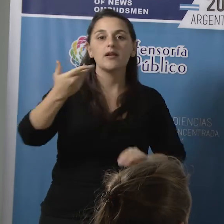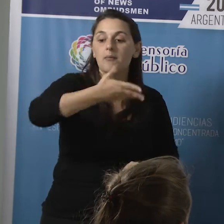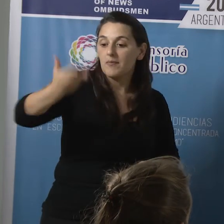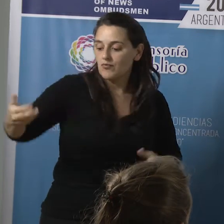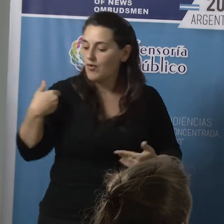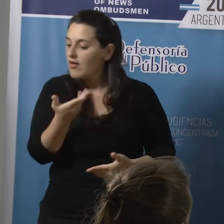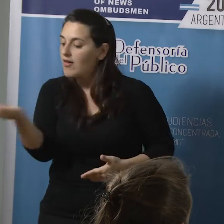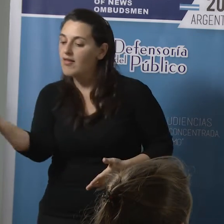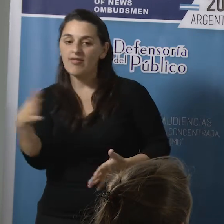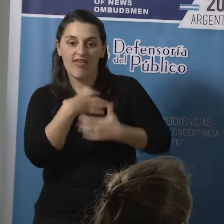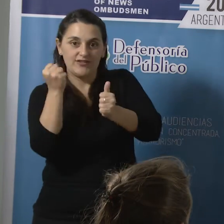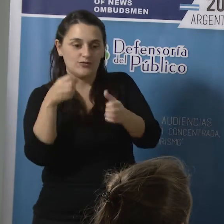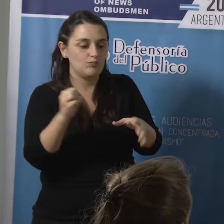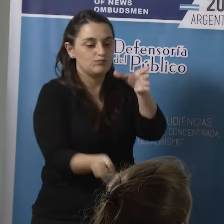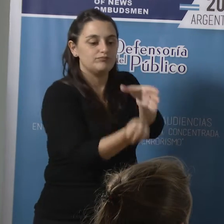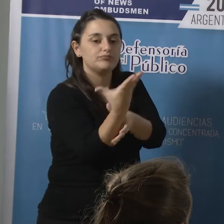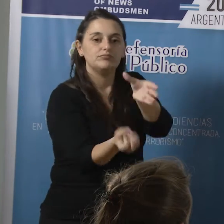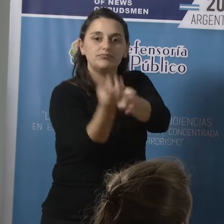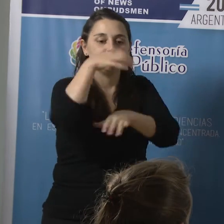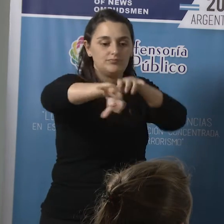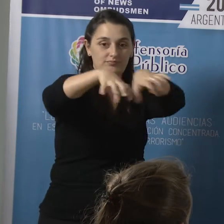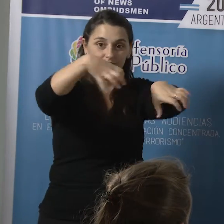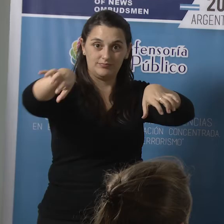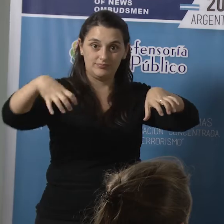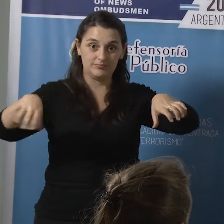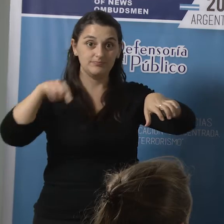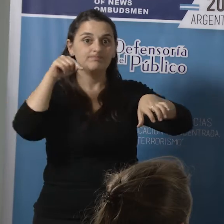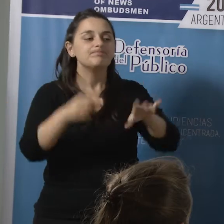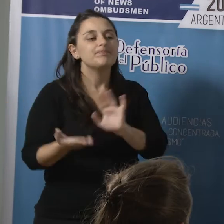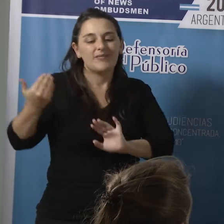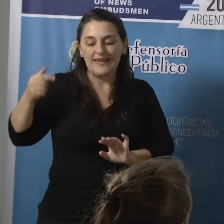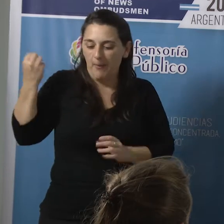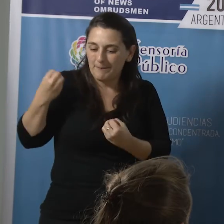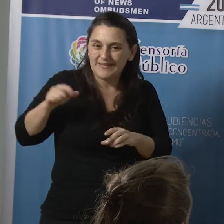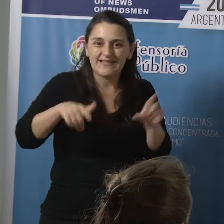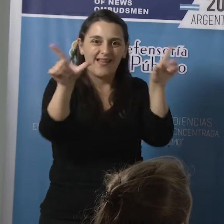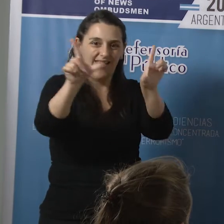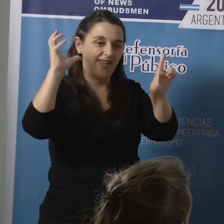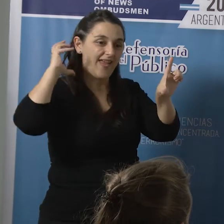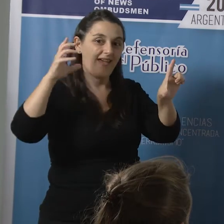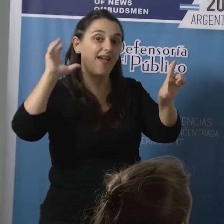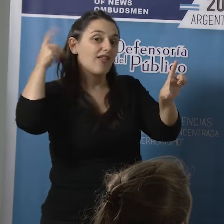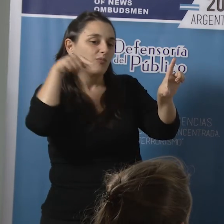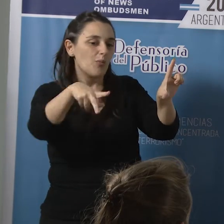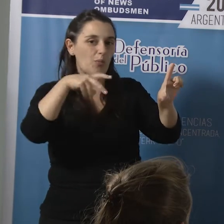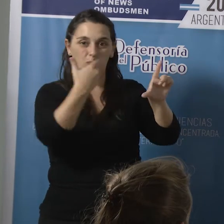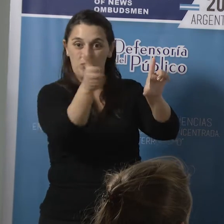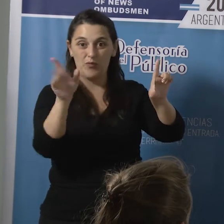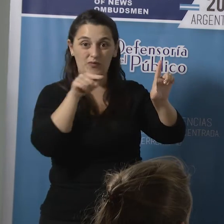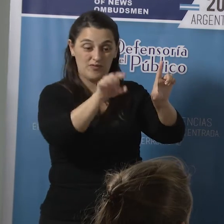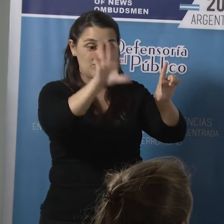defensorías. Inicialmente se establece para canales públicos, extrañamente, y se da la creación